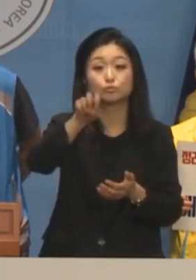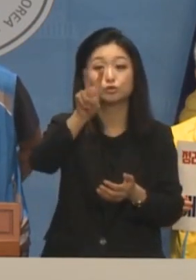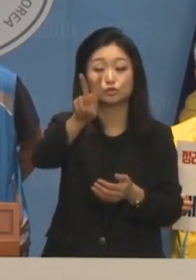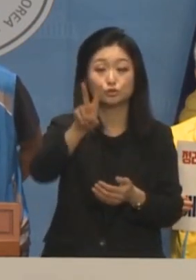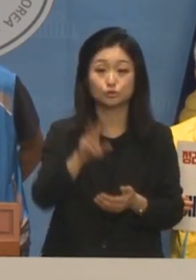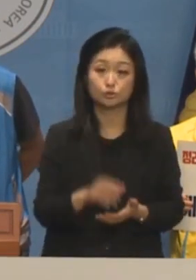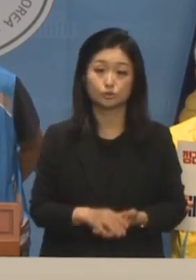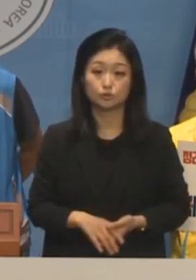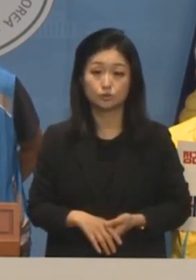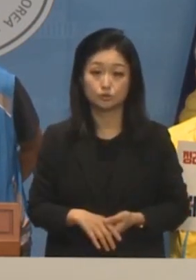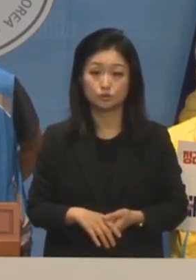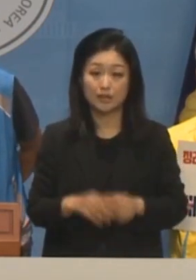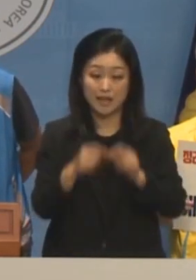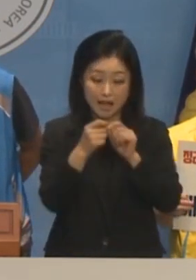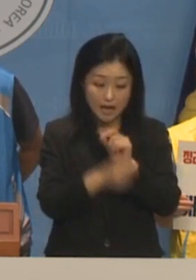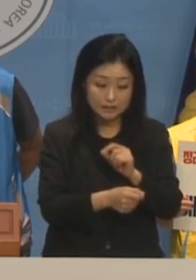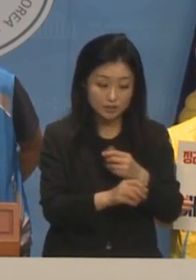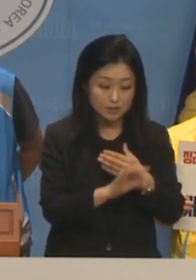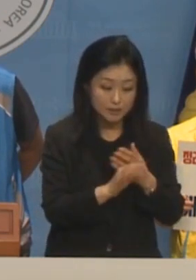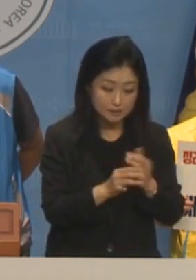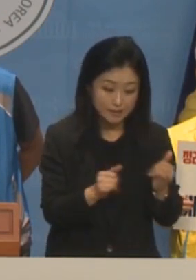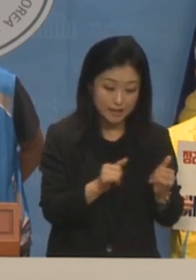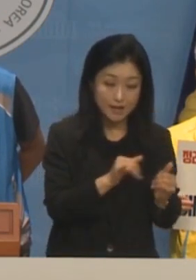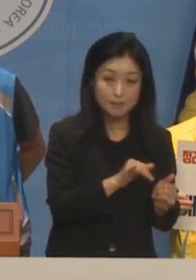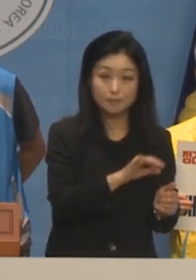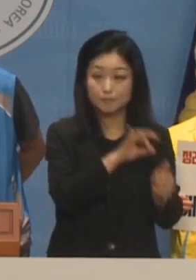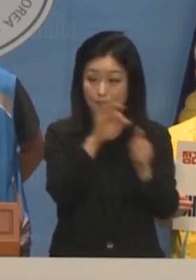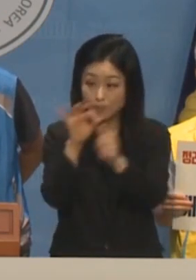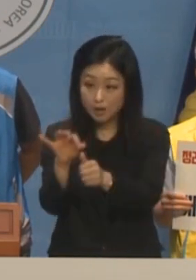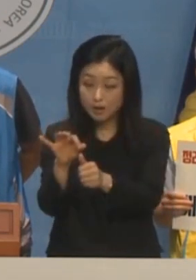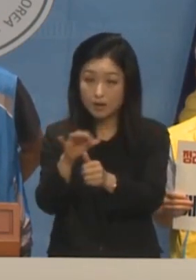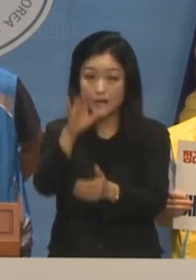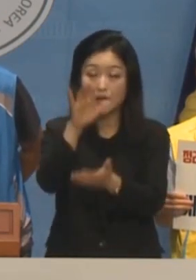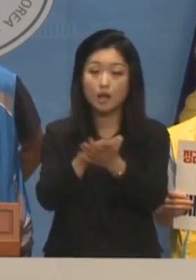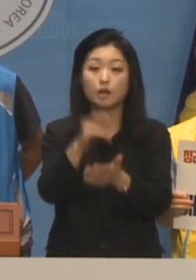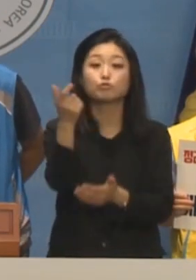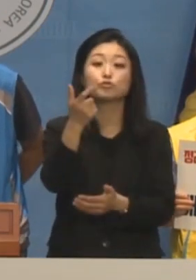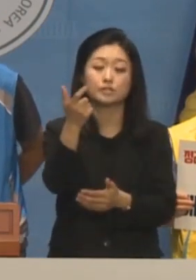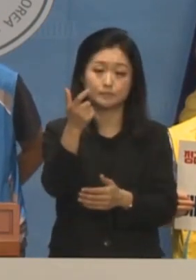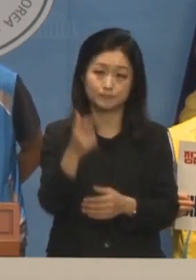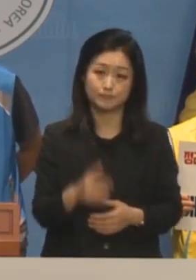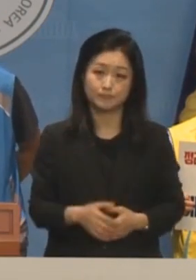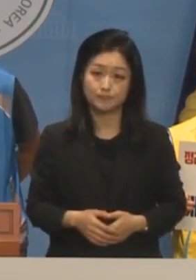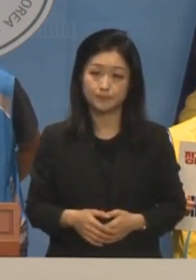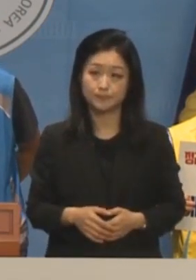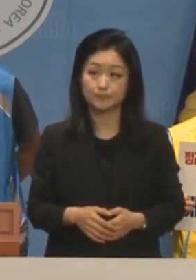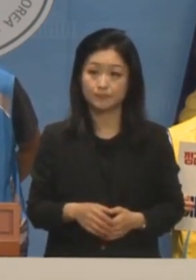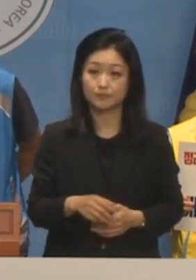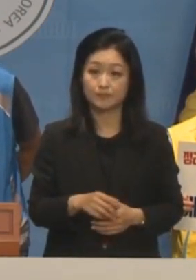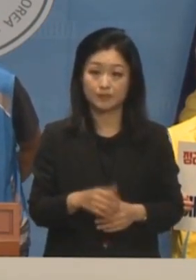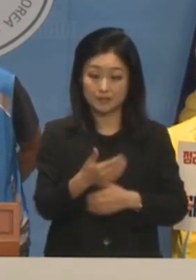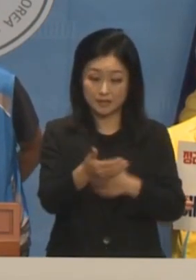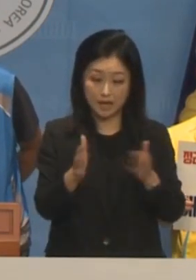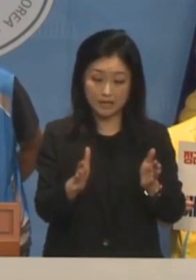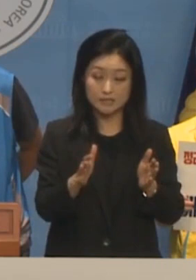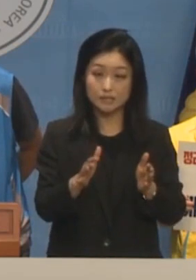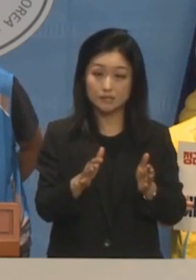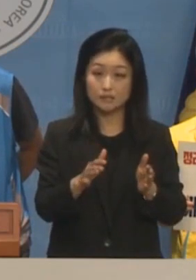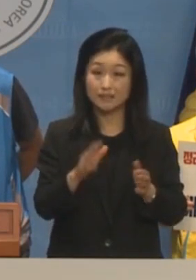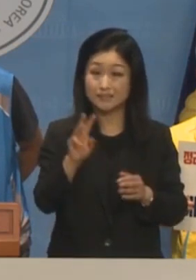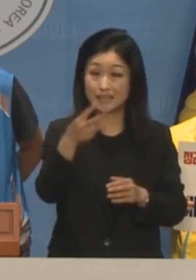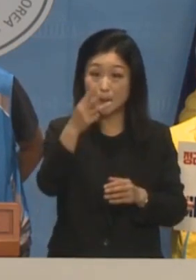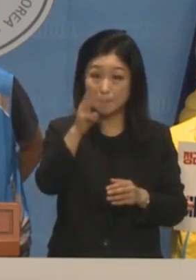않았습니다. 하청 비정규직 노동자들 포함해도 60여 명밖에 되지 않습니다. 300실이 넘는